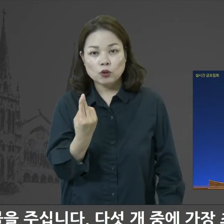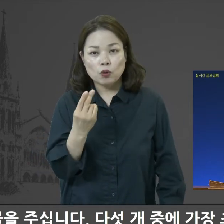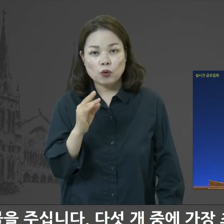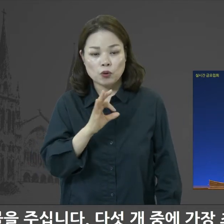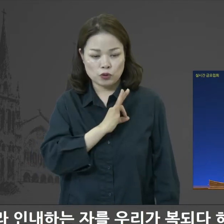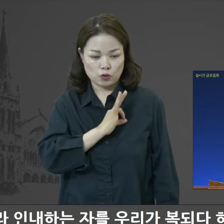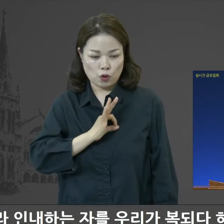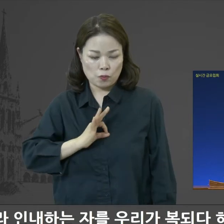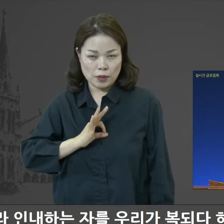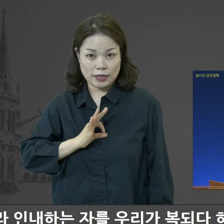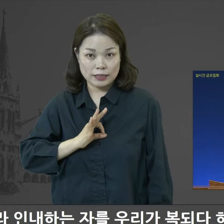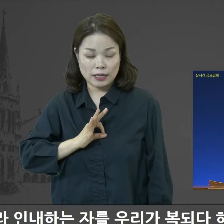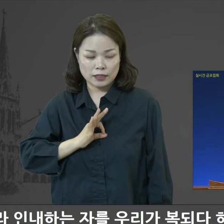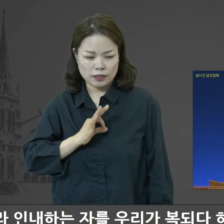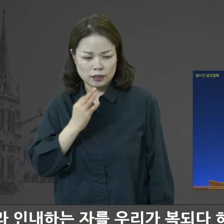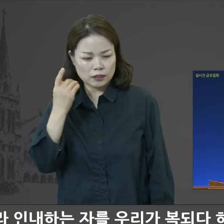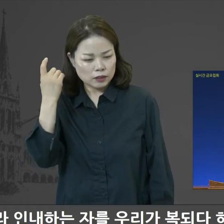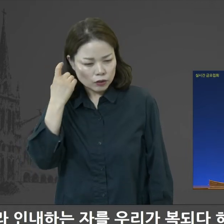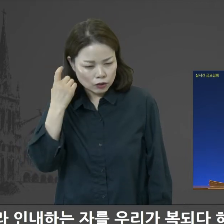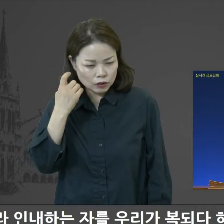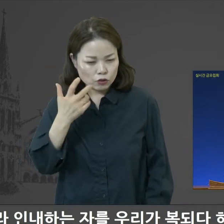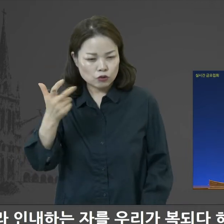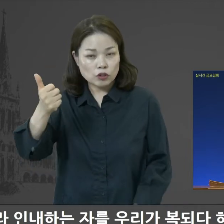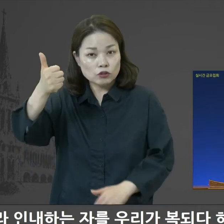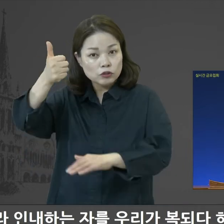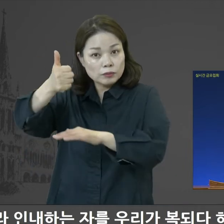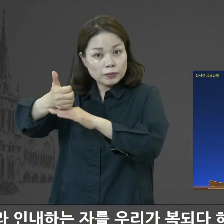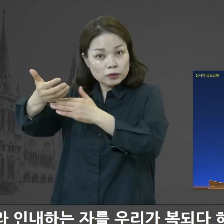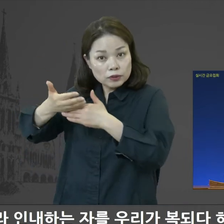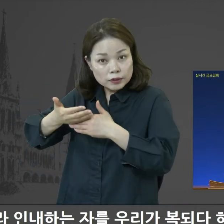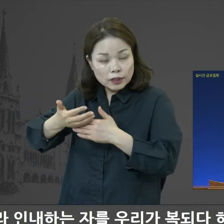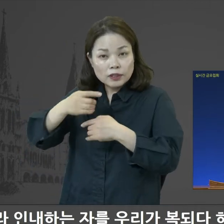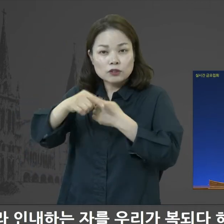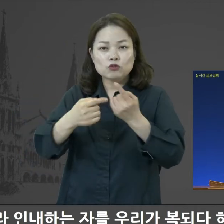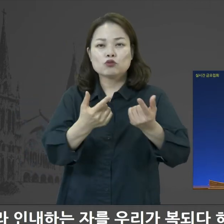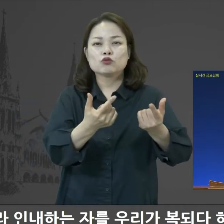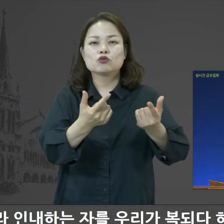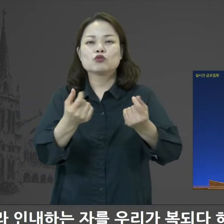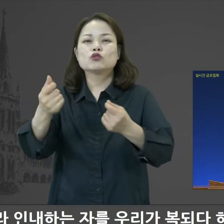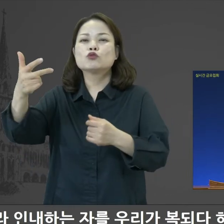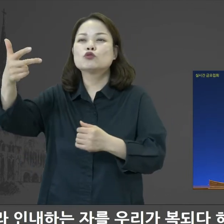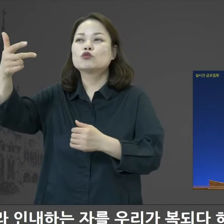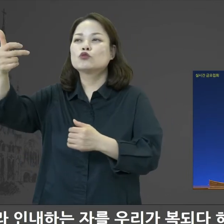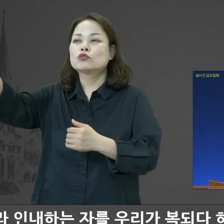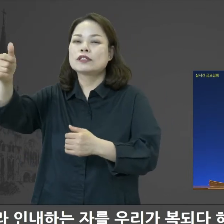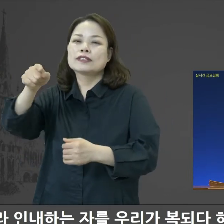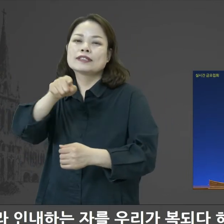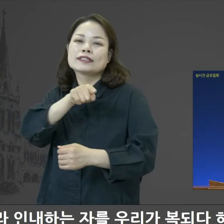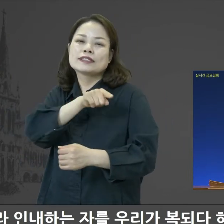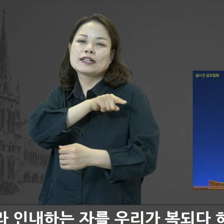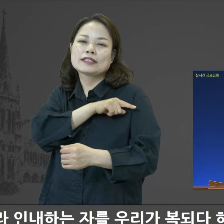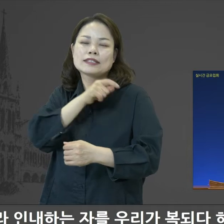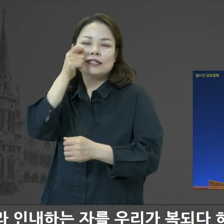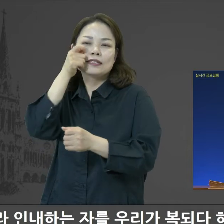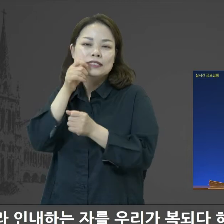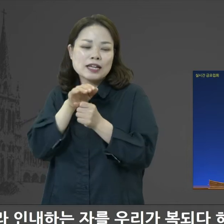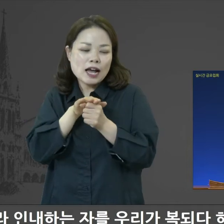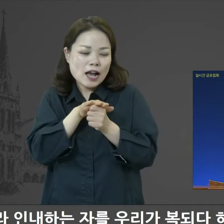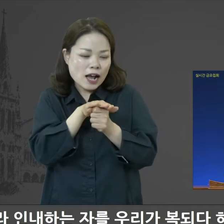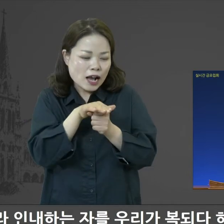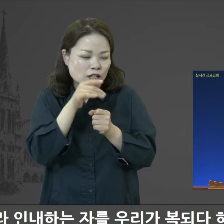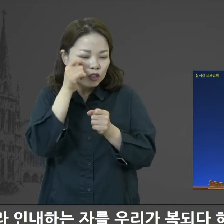들었고 주께서 주신 결말을 보았거니와. 그 다음에 같이 읽으십시다. 주는 가장